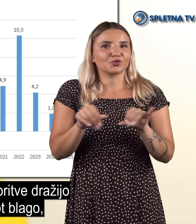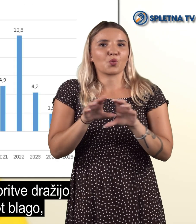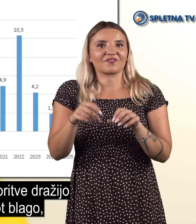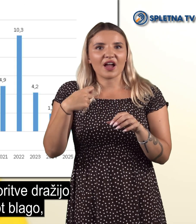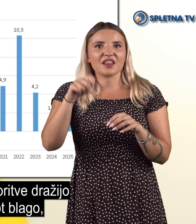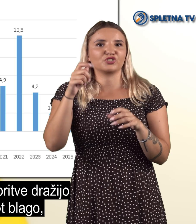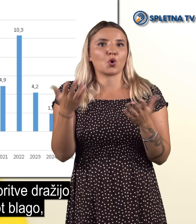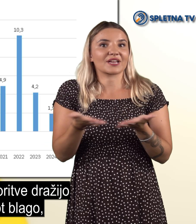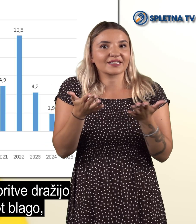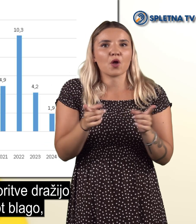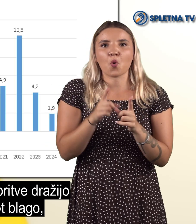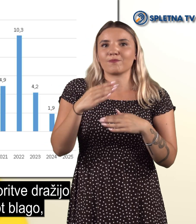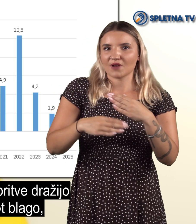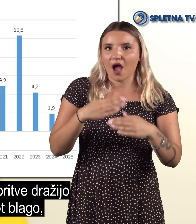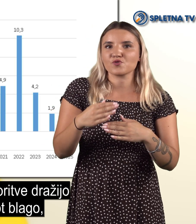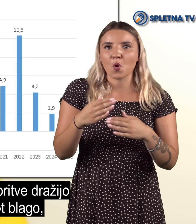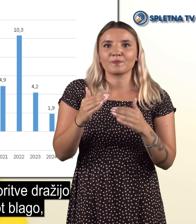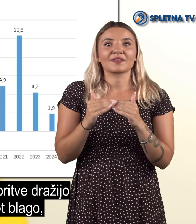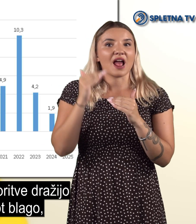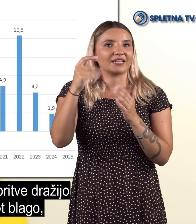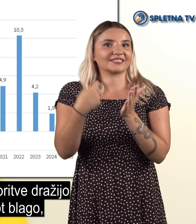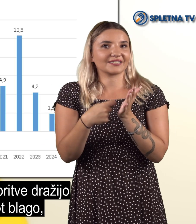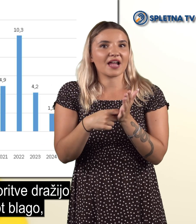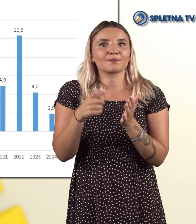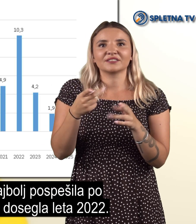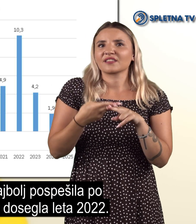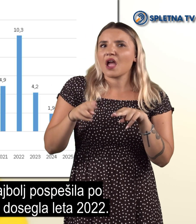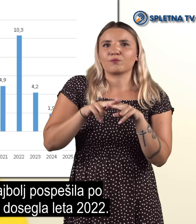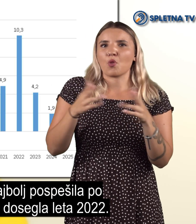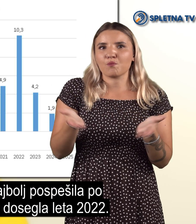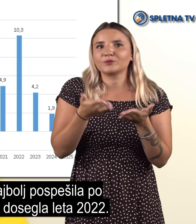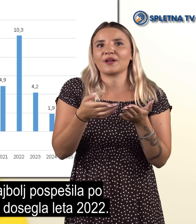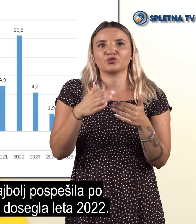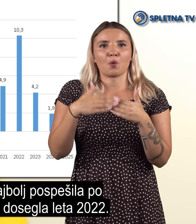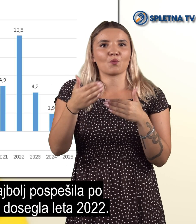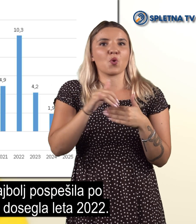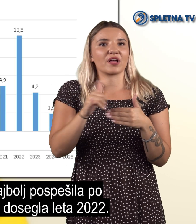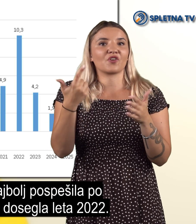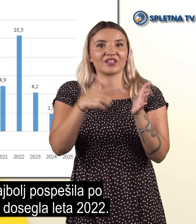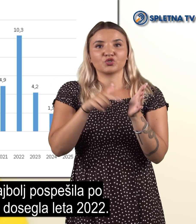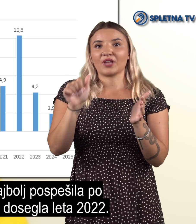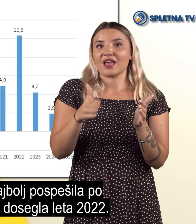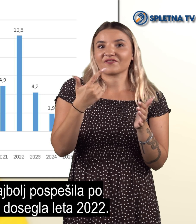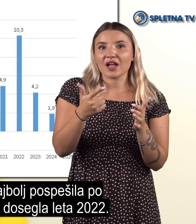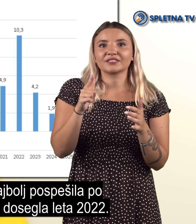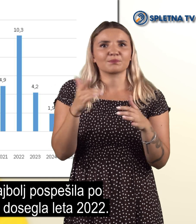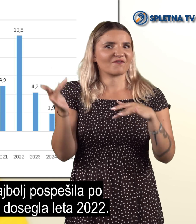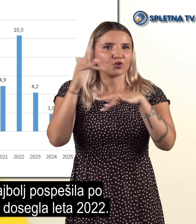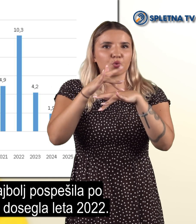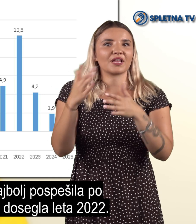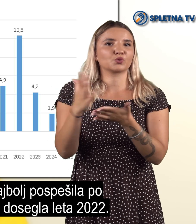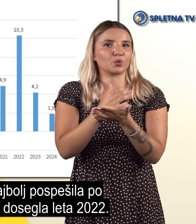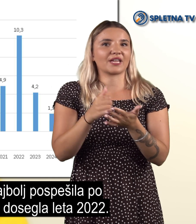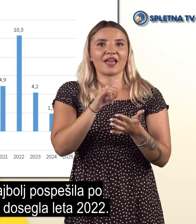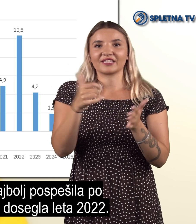Ob tem se storitve dražijo hitreje kot blago. Rast cen pa se je najbolj pospešila po letu